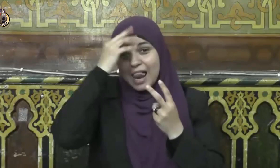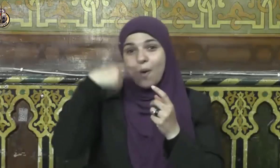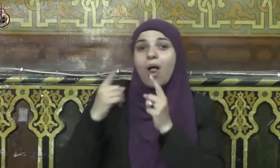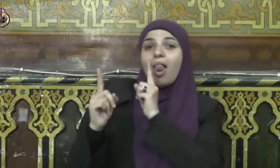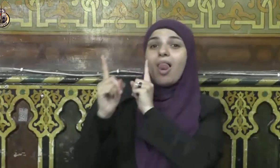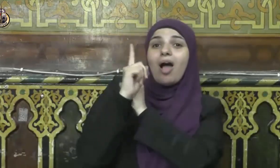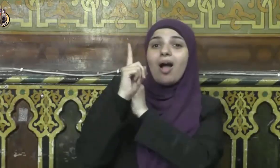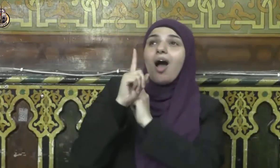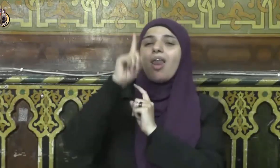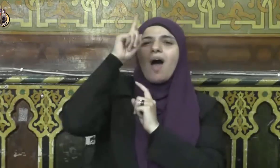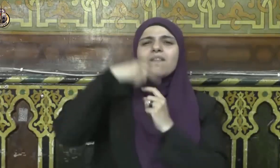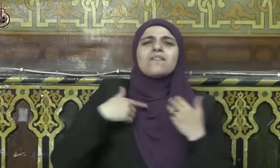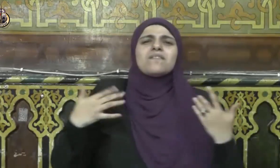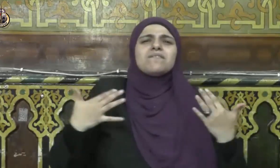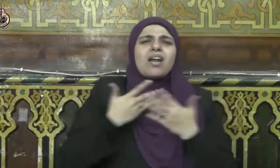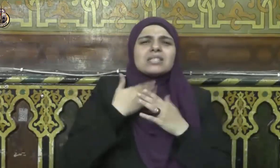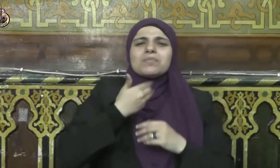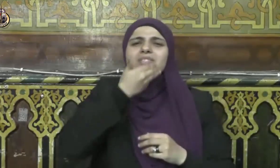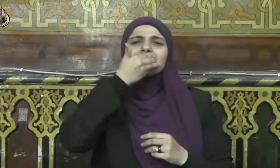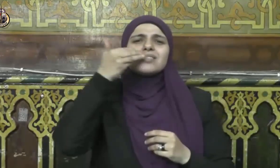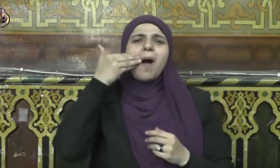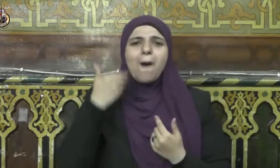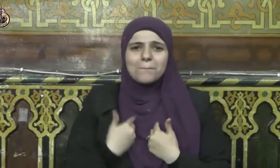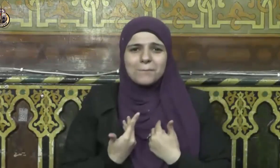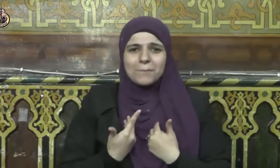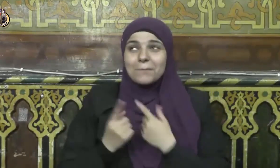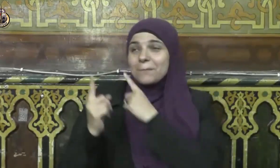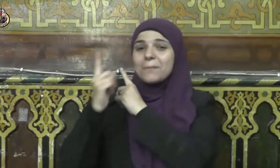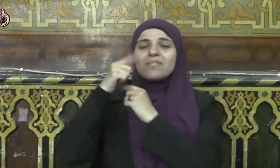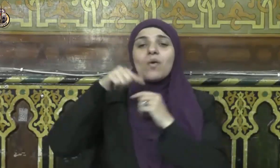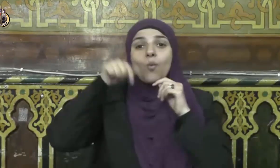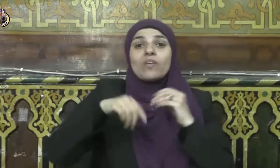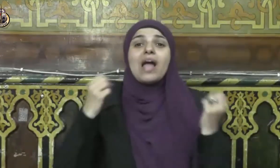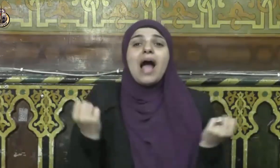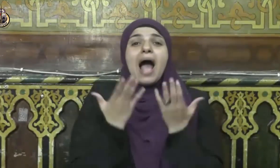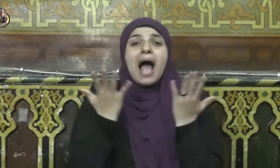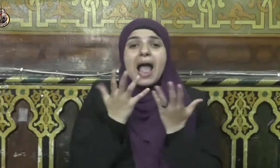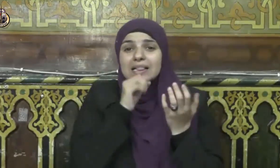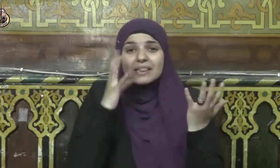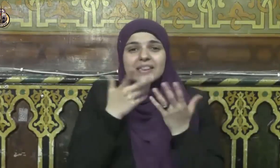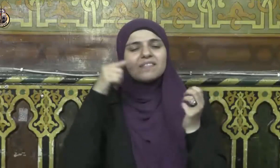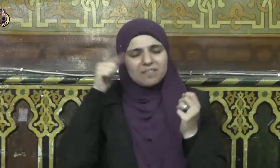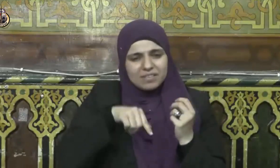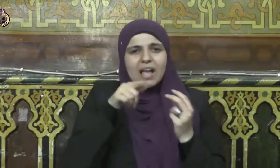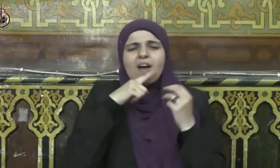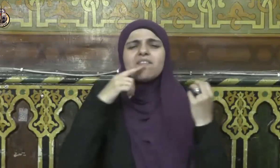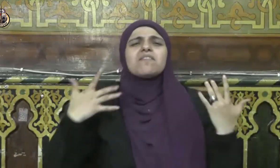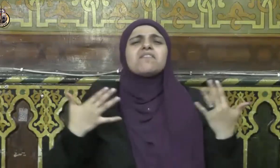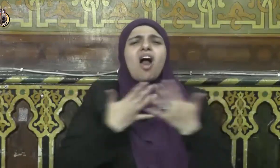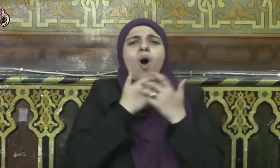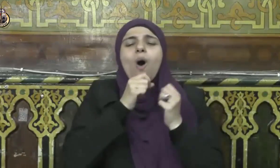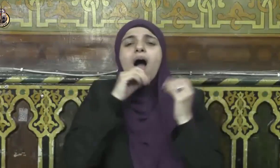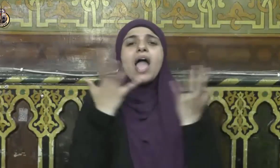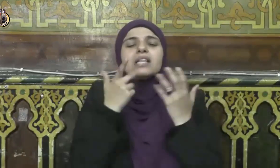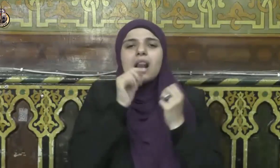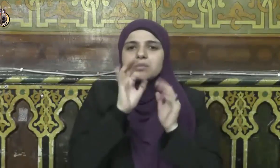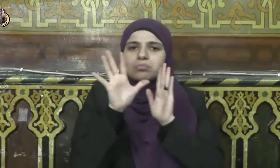وإذا لقي ربه فرح بصومه. وفي الأعياد تتجسد مظاهر الفرح